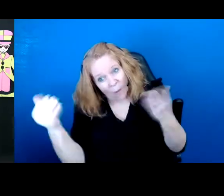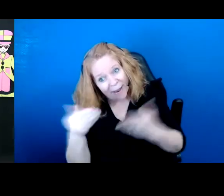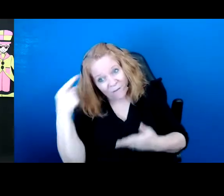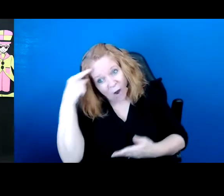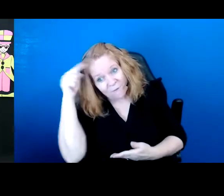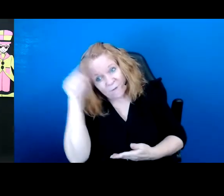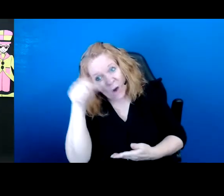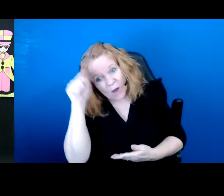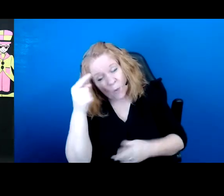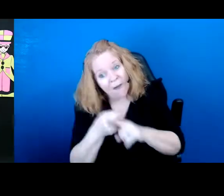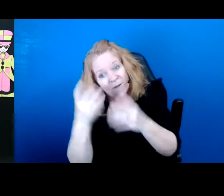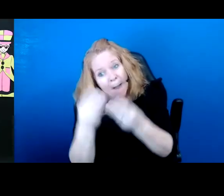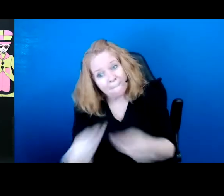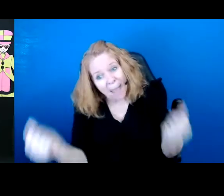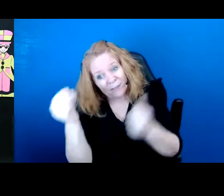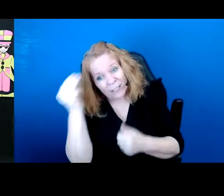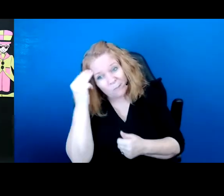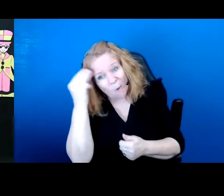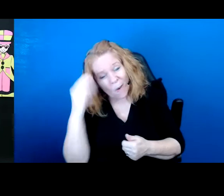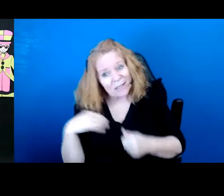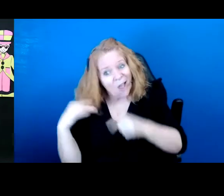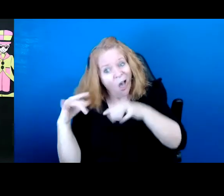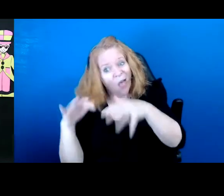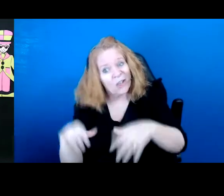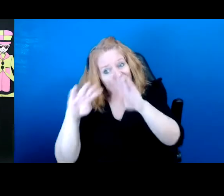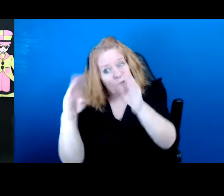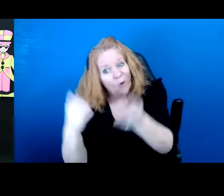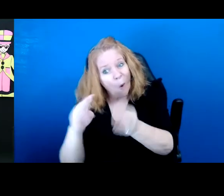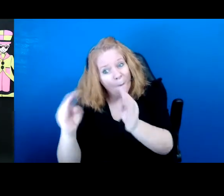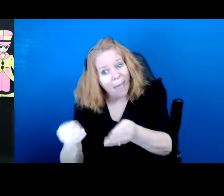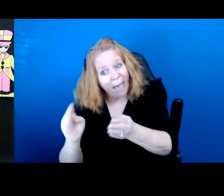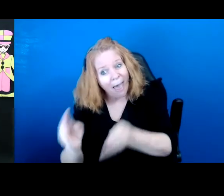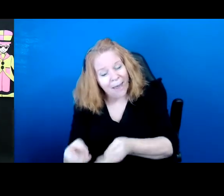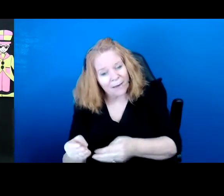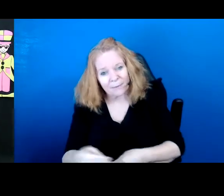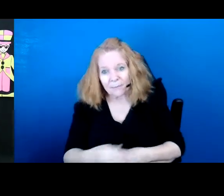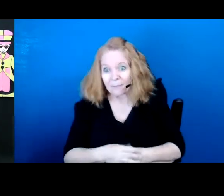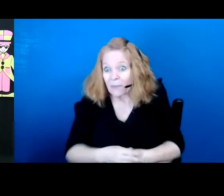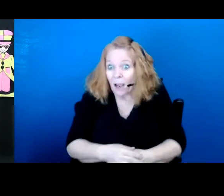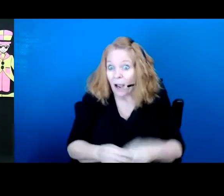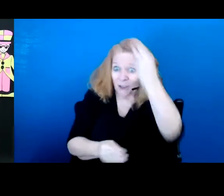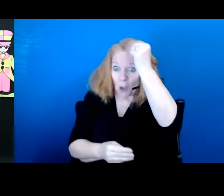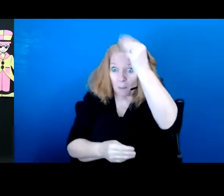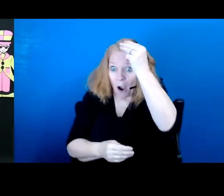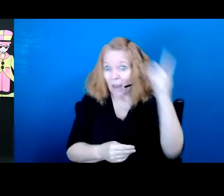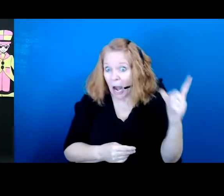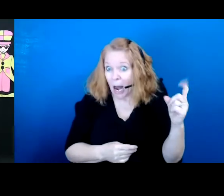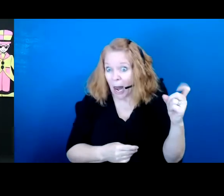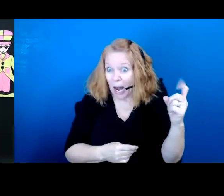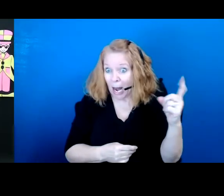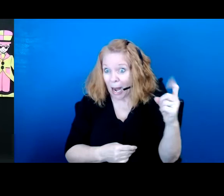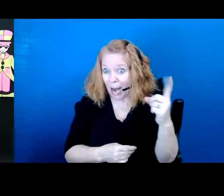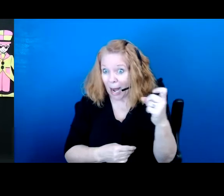y tengo una invitación muy especial para ti para dejarte saber que el hombre de nieve así que